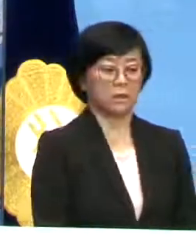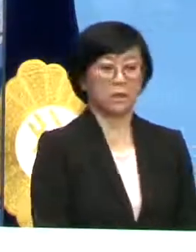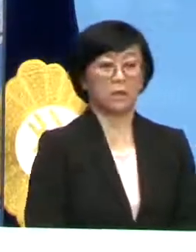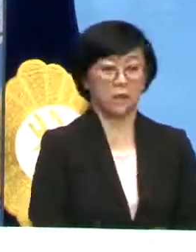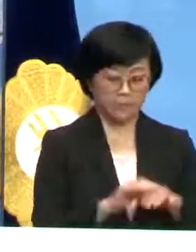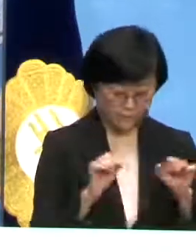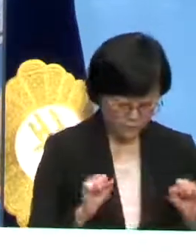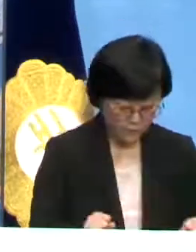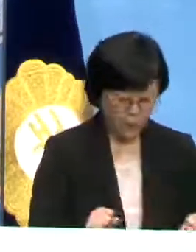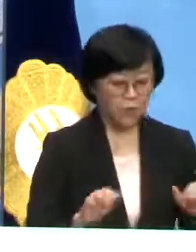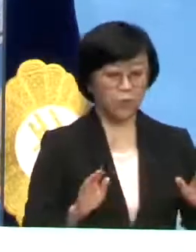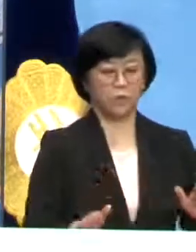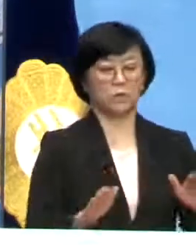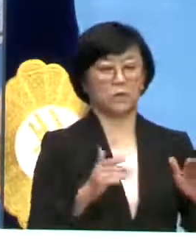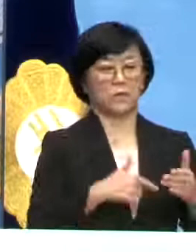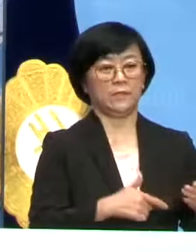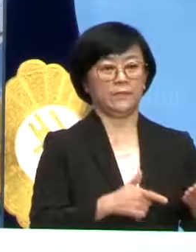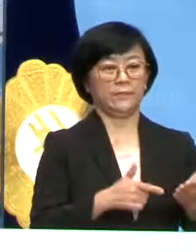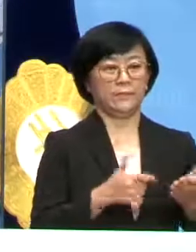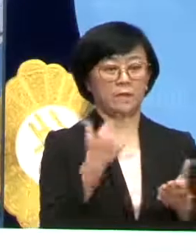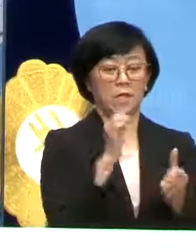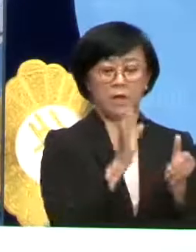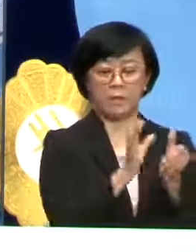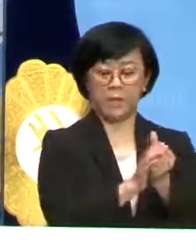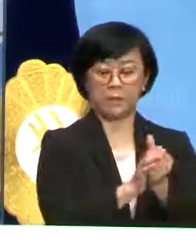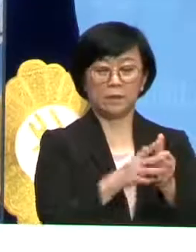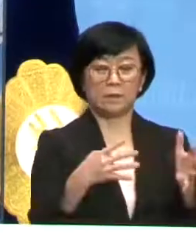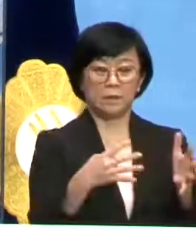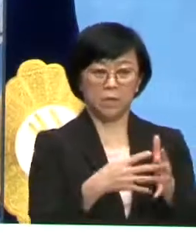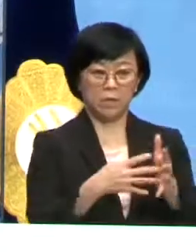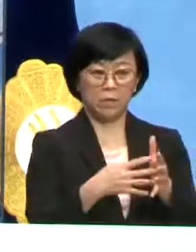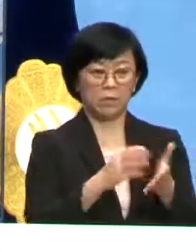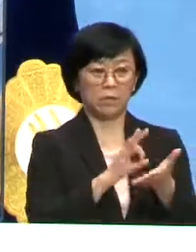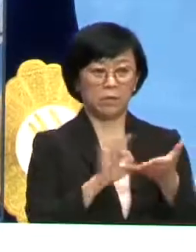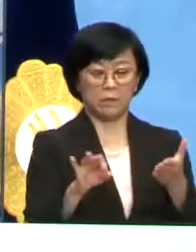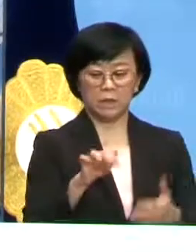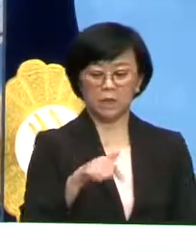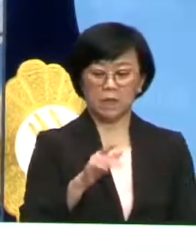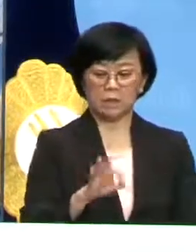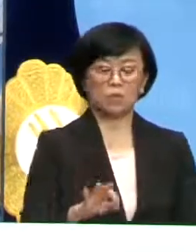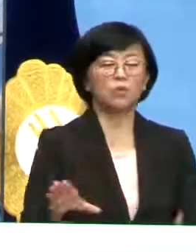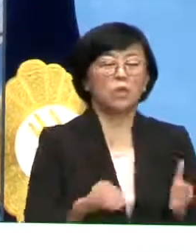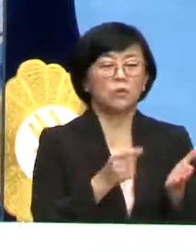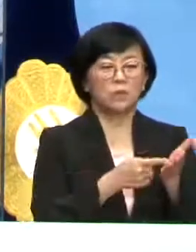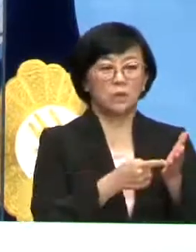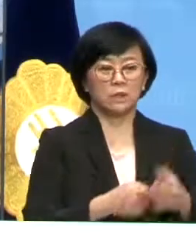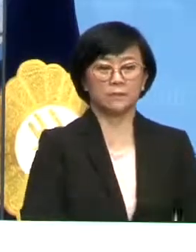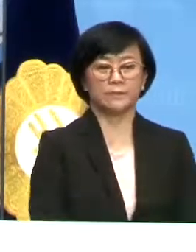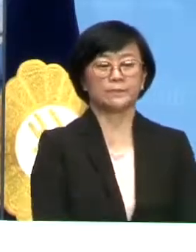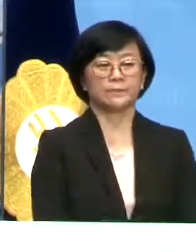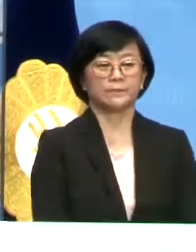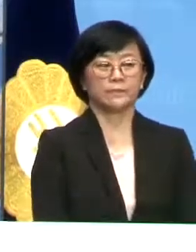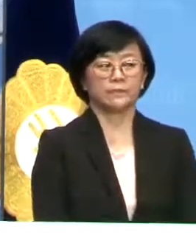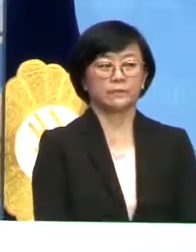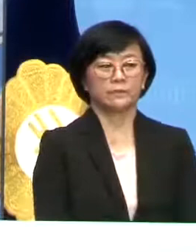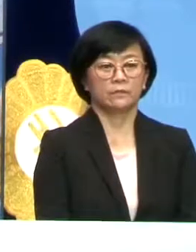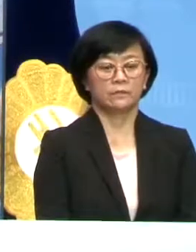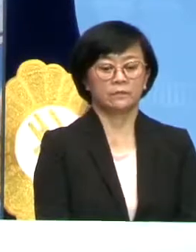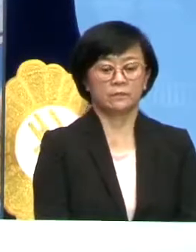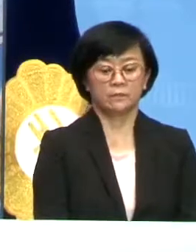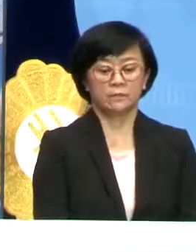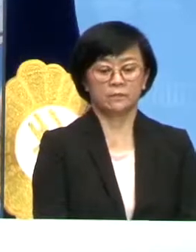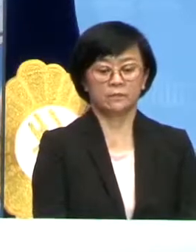안녕하십니까 오늘 공동 소매 발표를 4 를 맡게된 사단법인 소비자 함께 감성의 사무총장 입니다 오늘 그